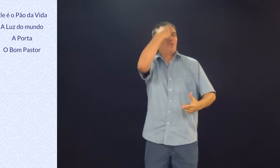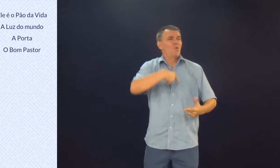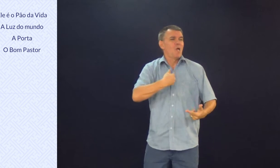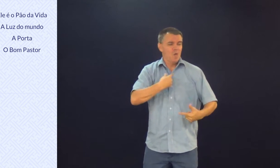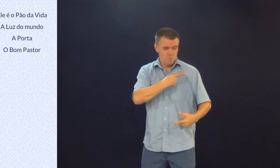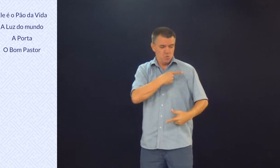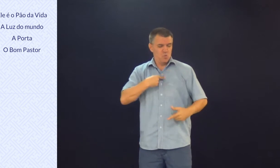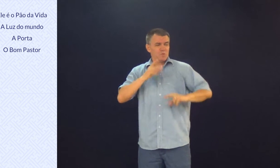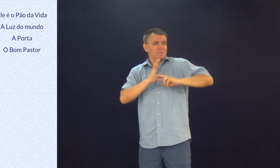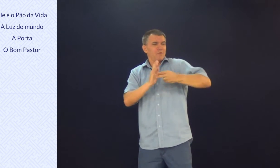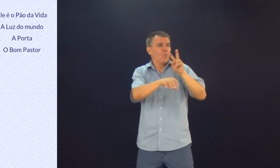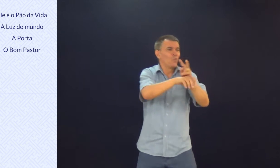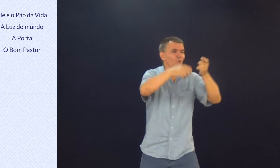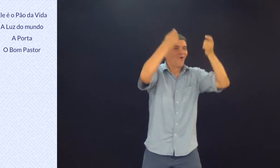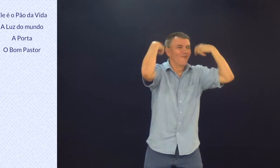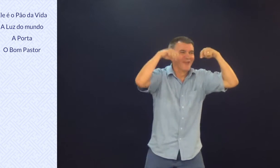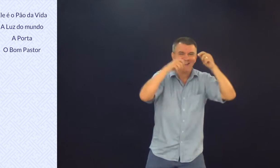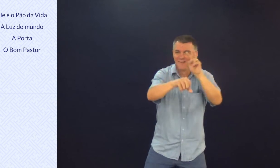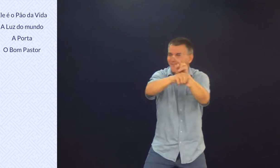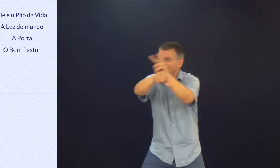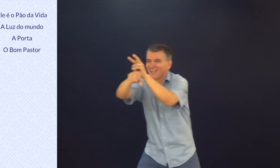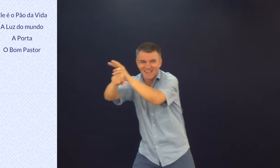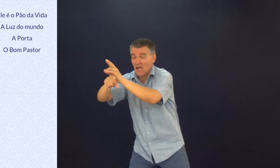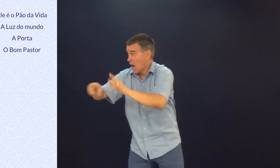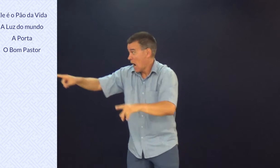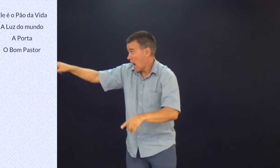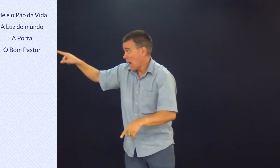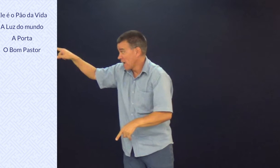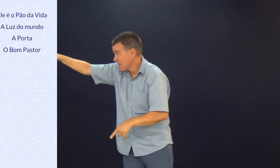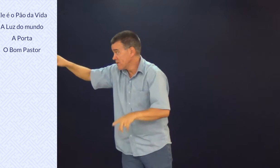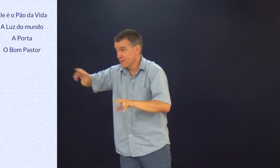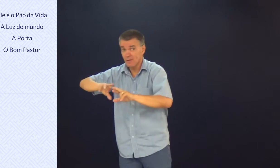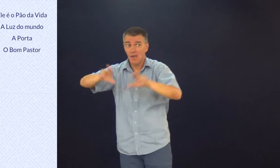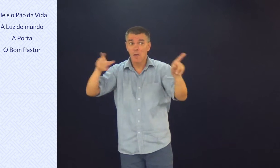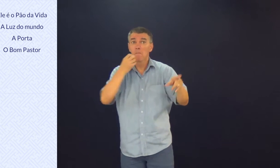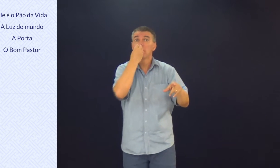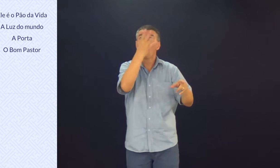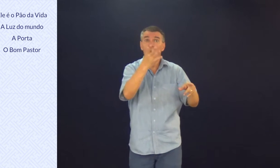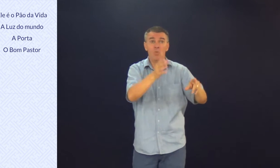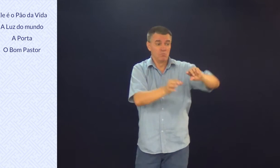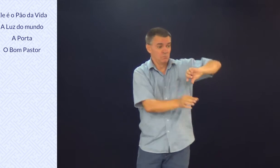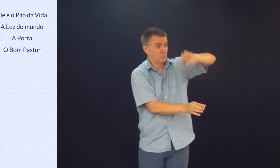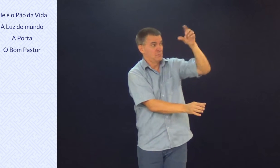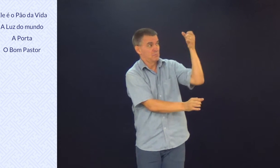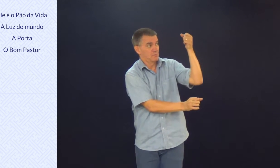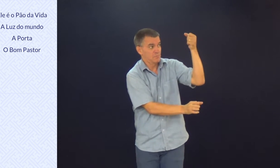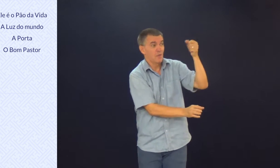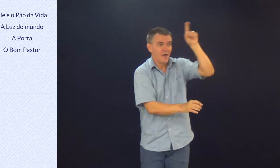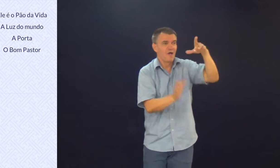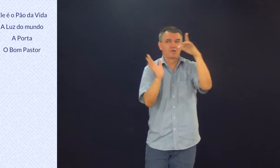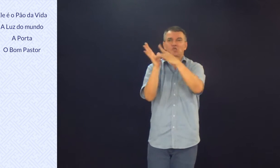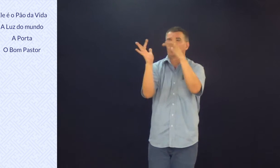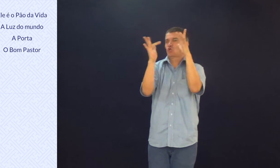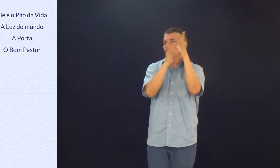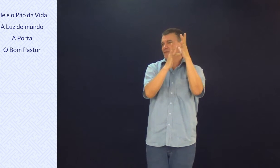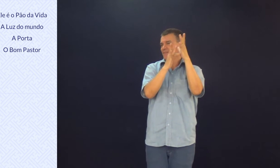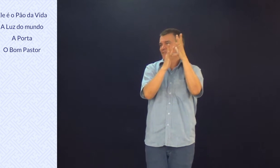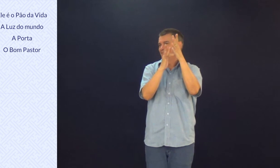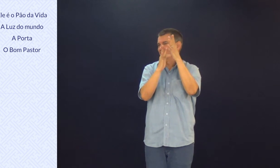sem usar outro sinal de pastor eu acho que não vai ficar muito legal no contexto mas vamos à praia hoje pastor que cuida de ovelhas